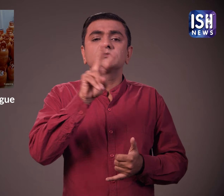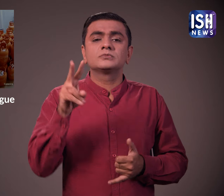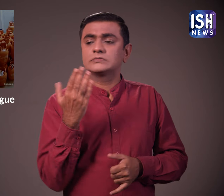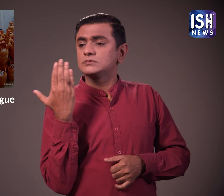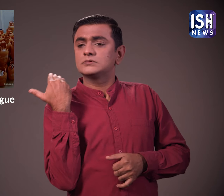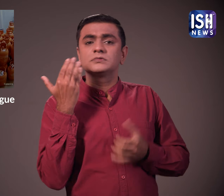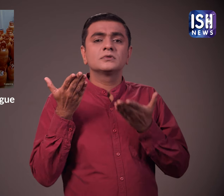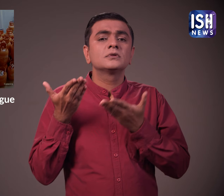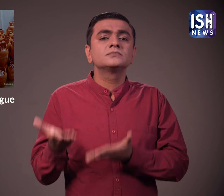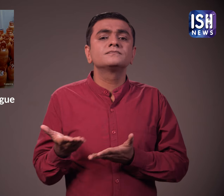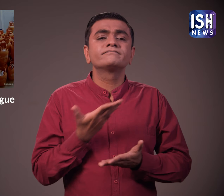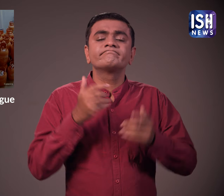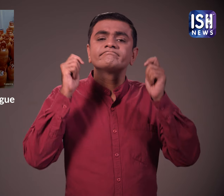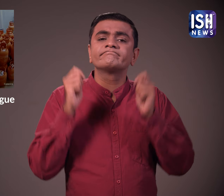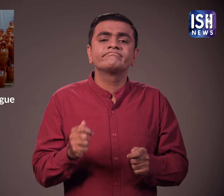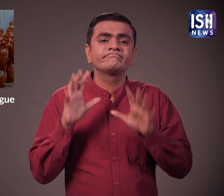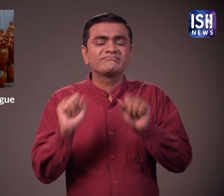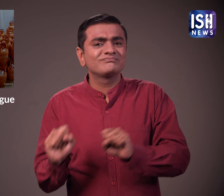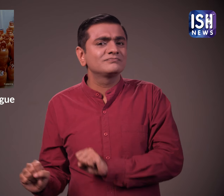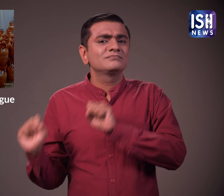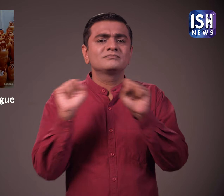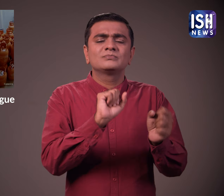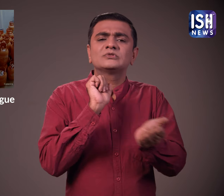लेकिन अब वह गिरफतार हो गया है